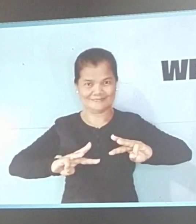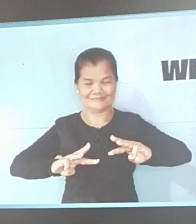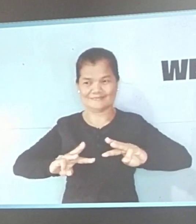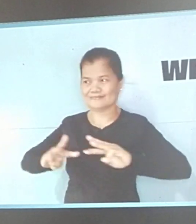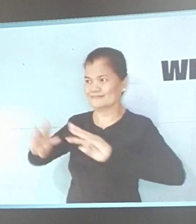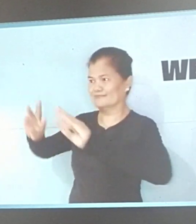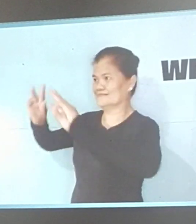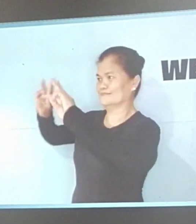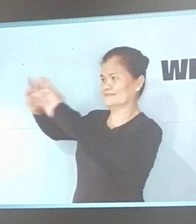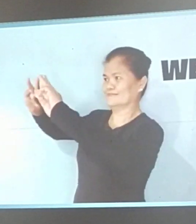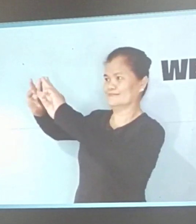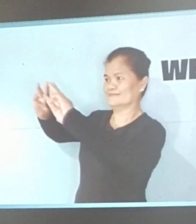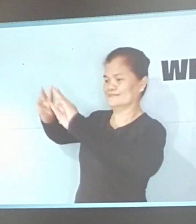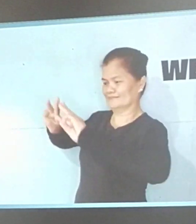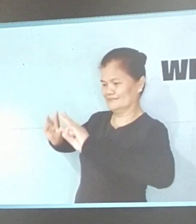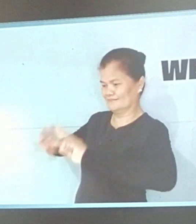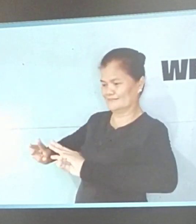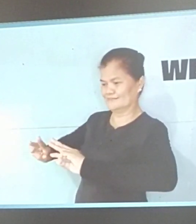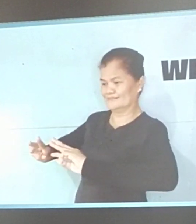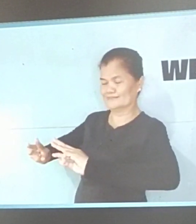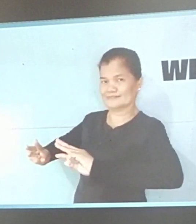W. Ay. Website.